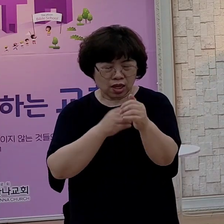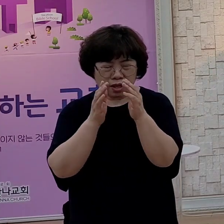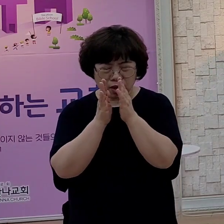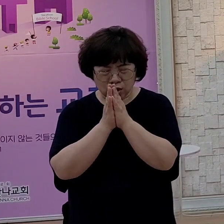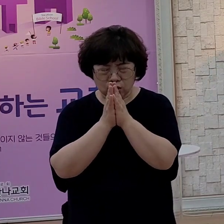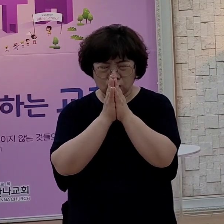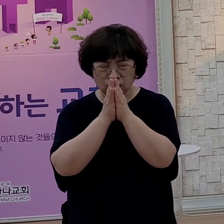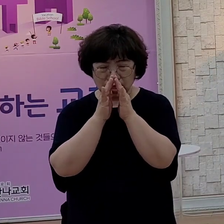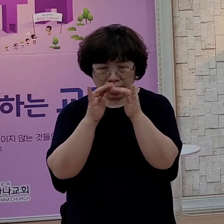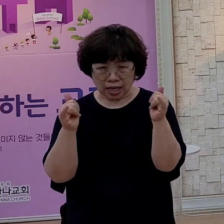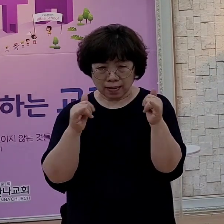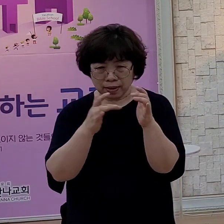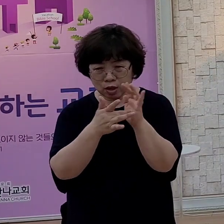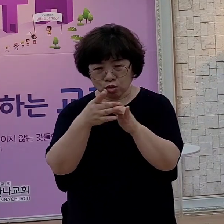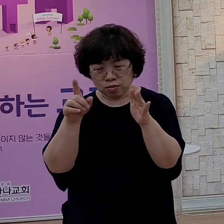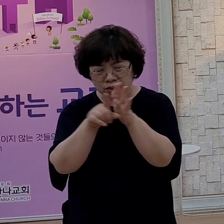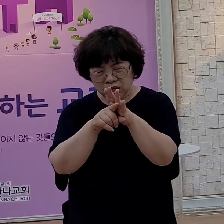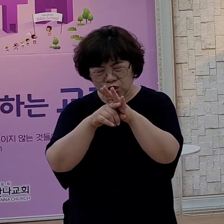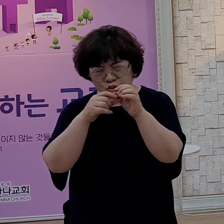오래 믿었다는 사람들